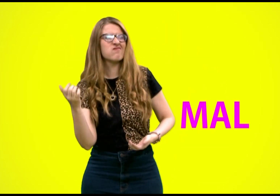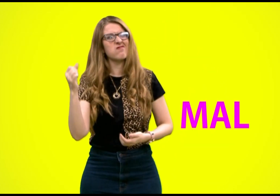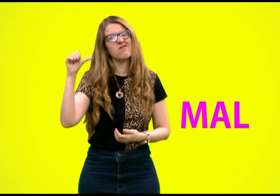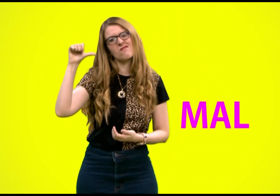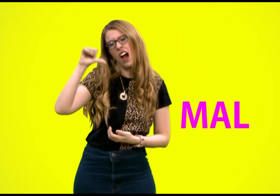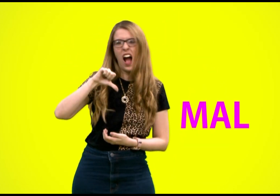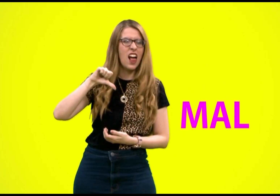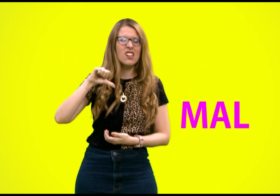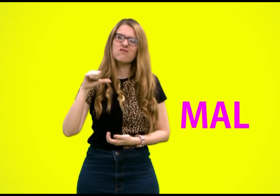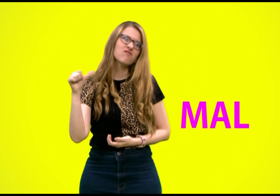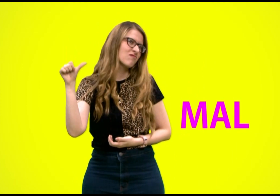mal